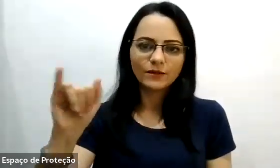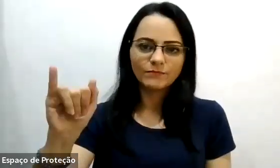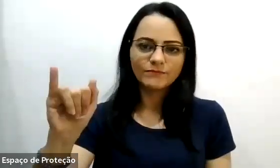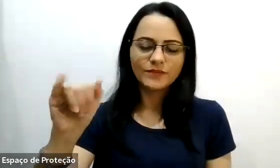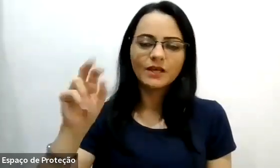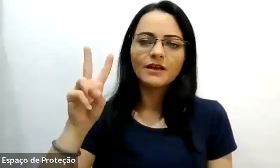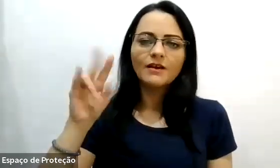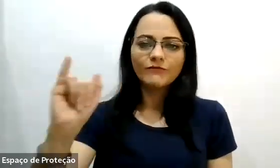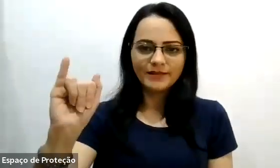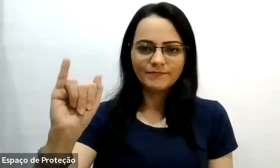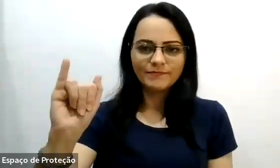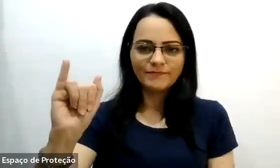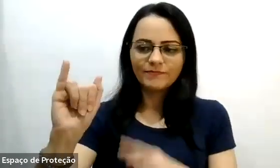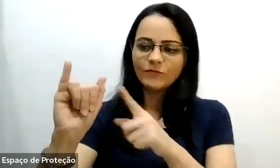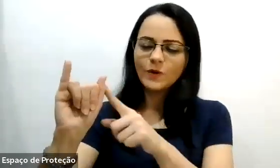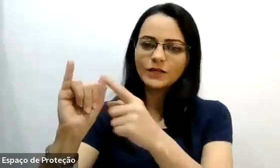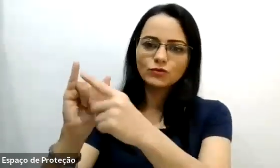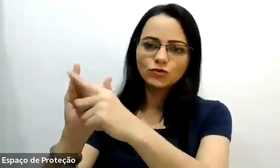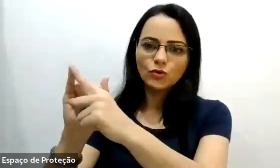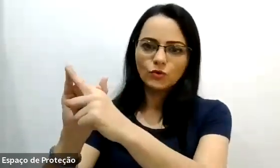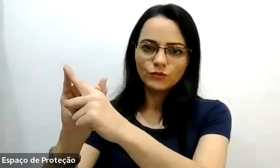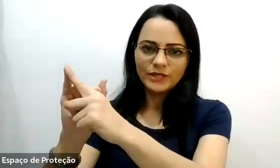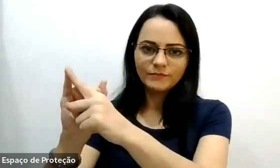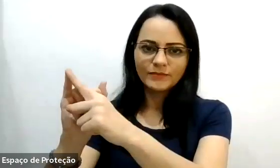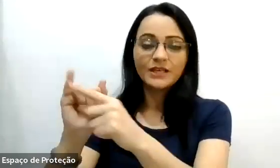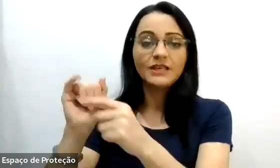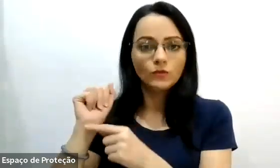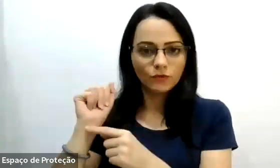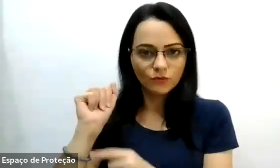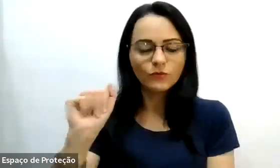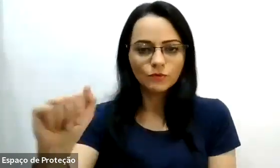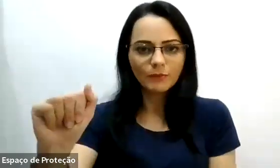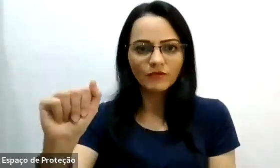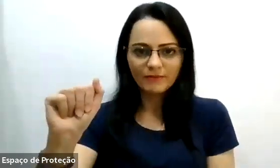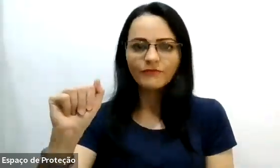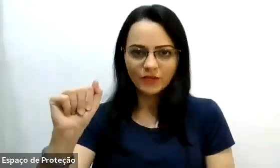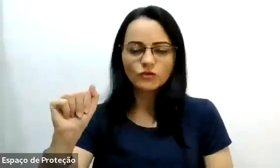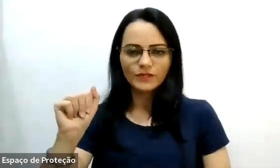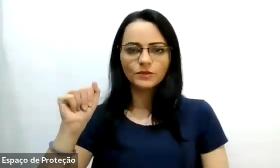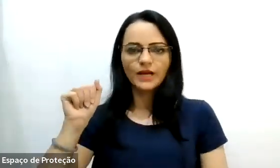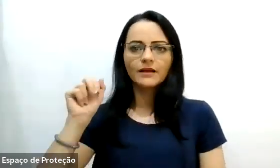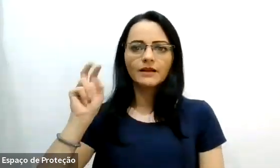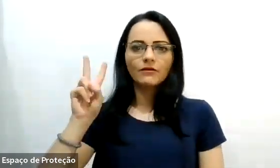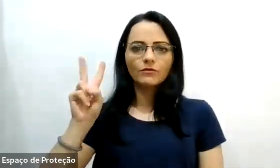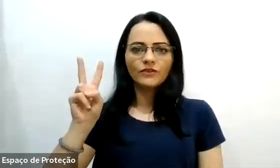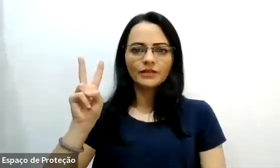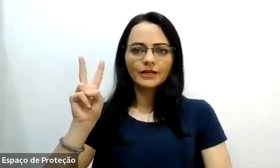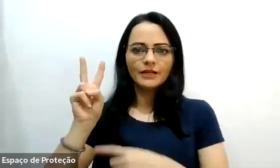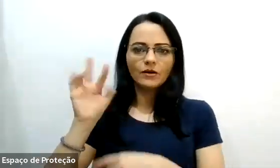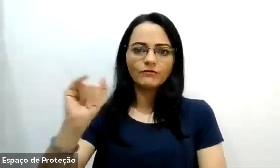ó. Vai. O A juntou com o I e a mão vai para frente mesmo, tá? O V tá aqui, ó.